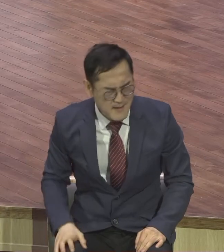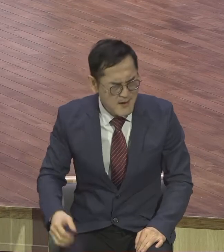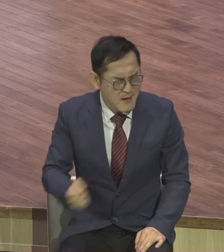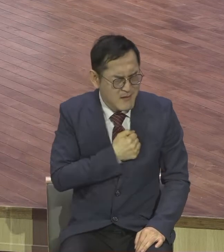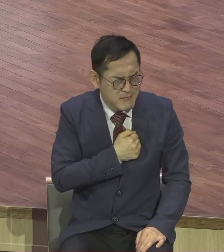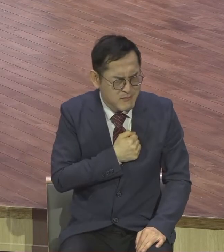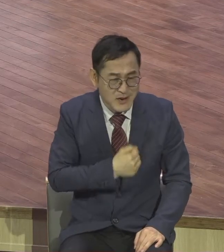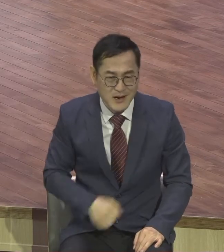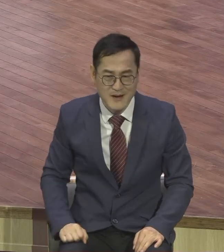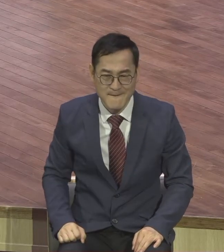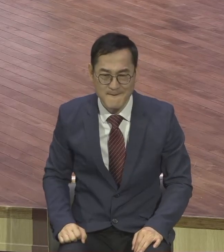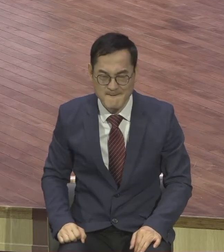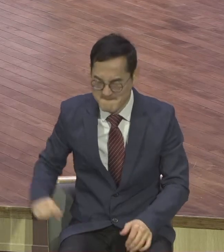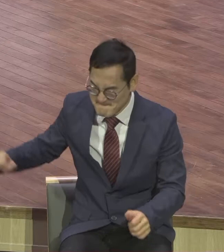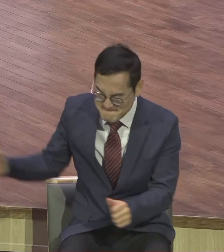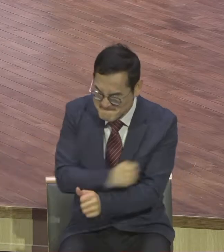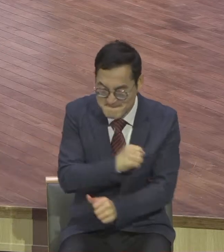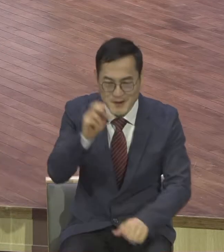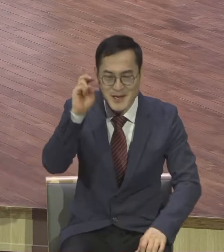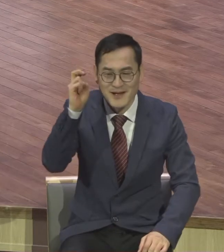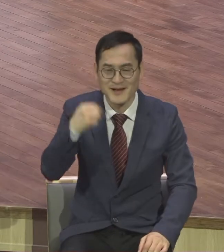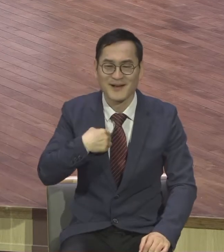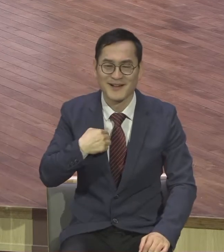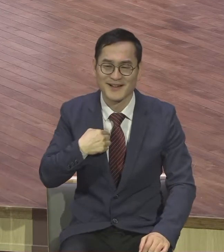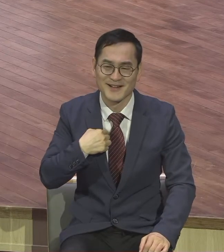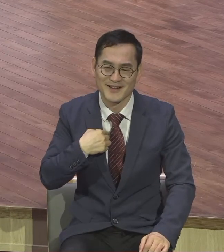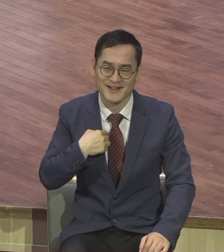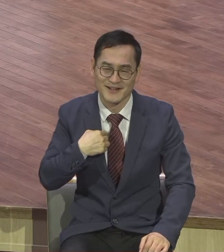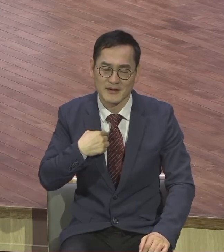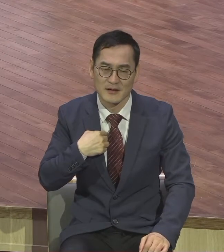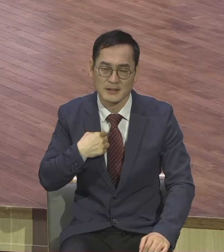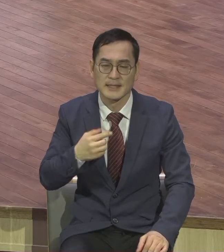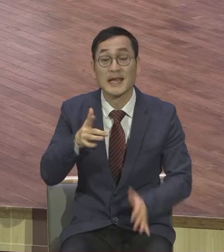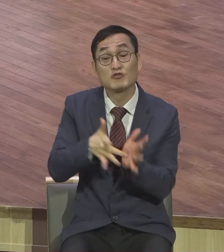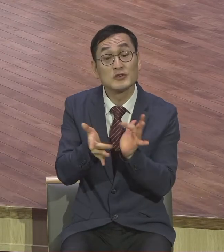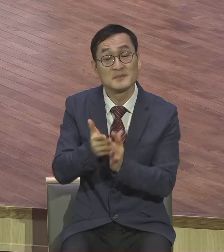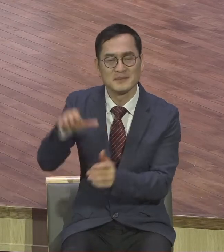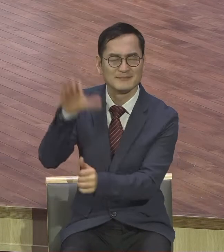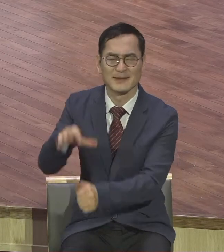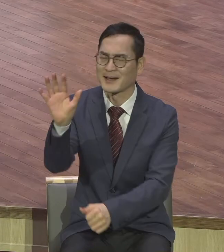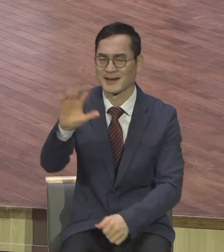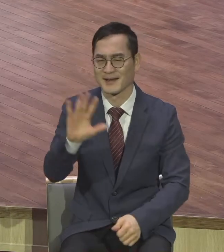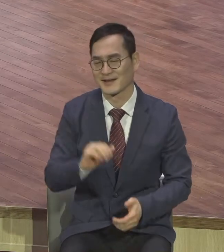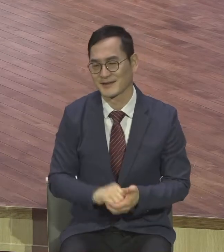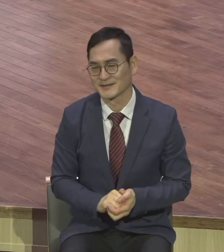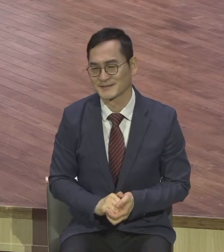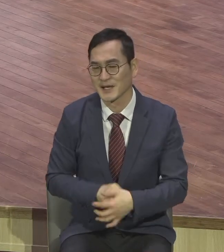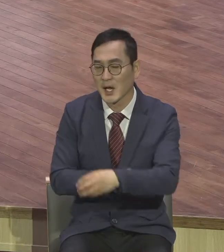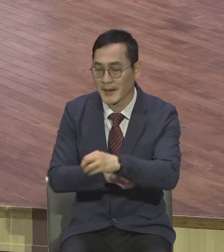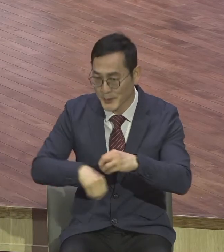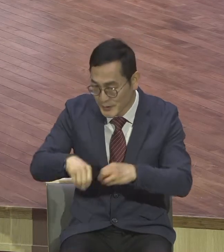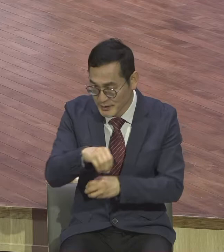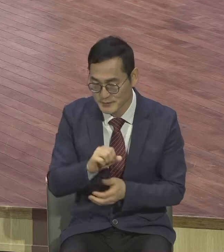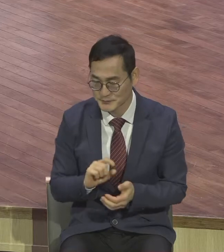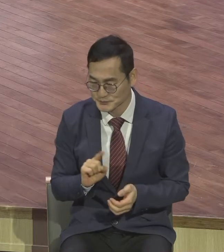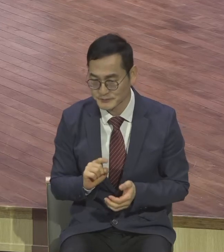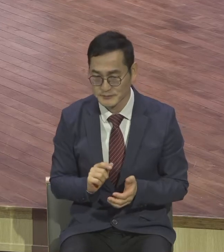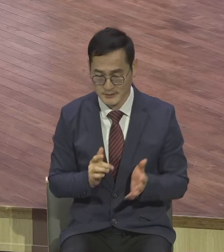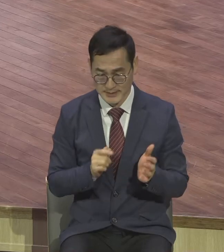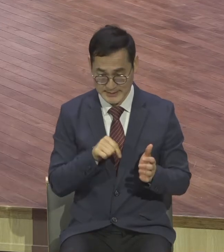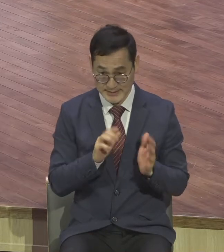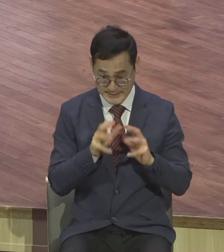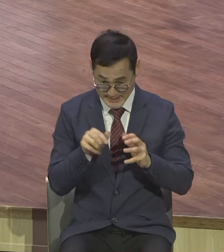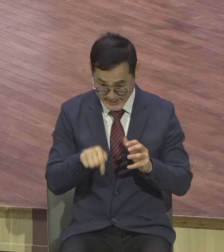했어 책망하지 않았어 이 기회를 이용해서 예수님이 세상에